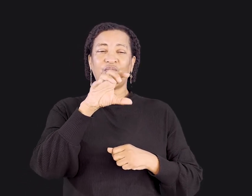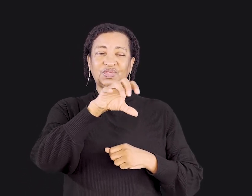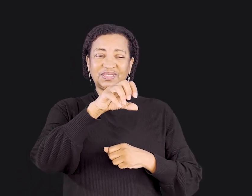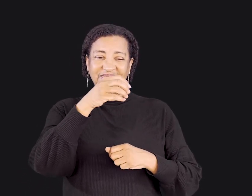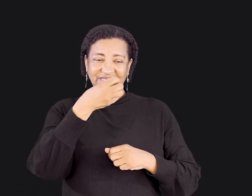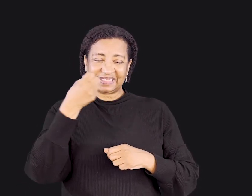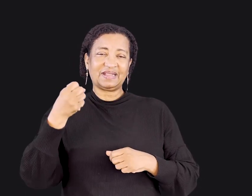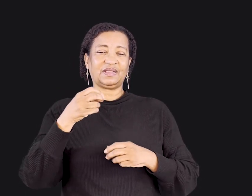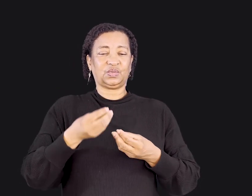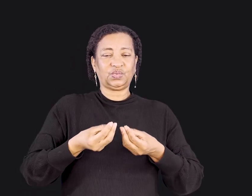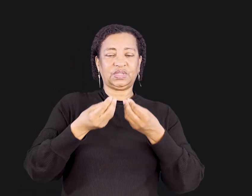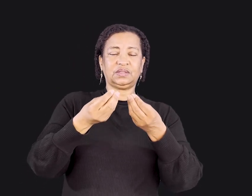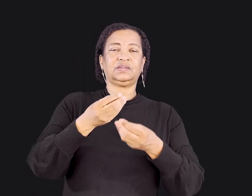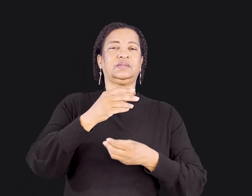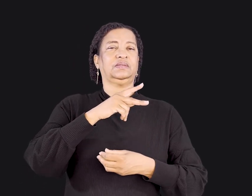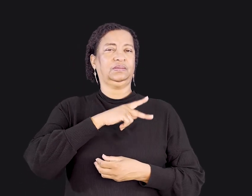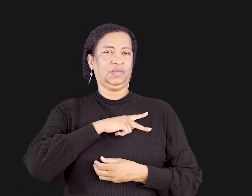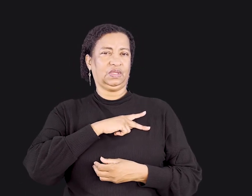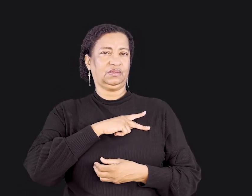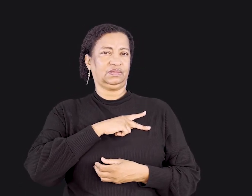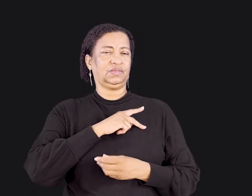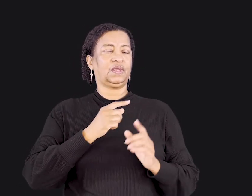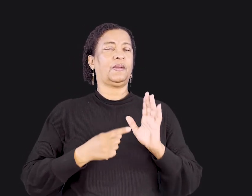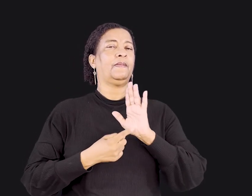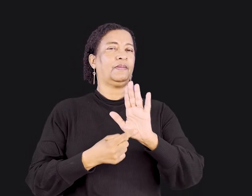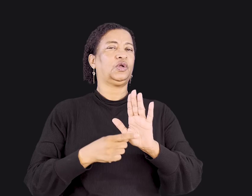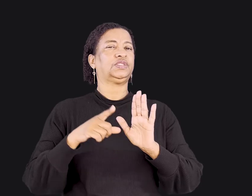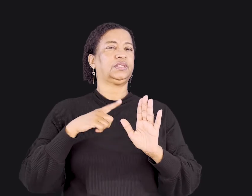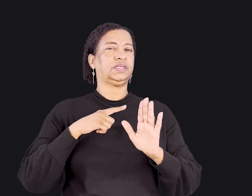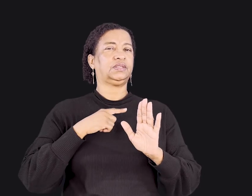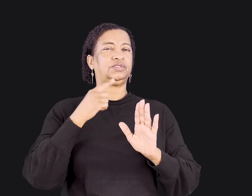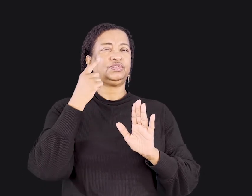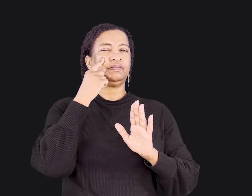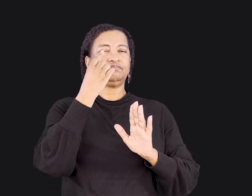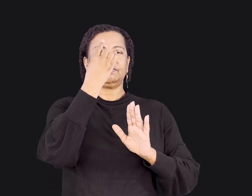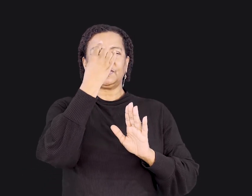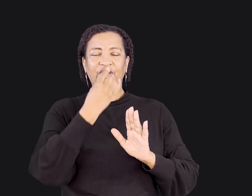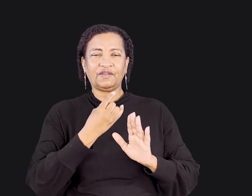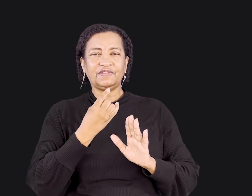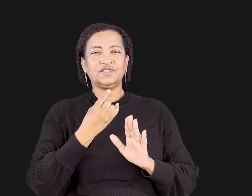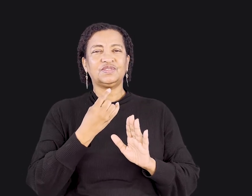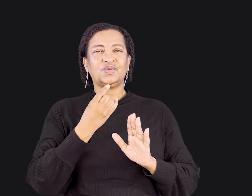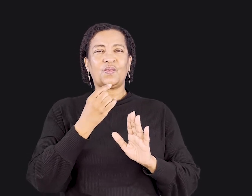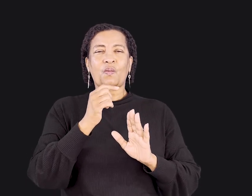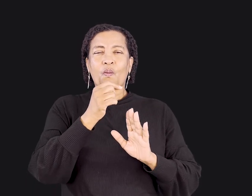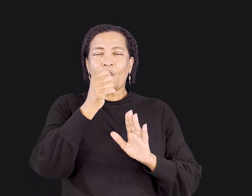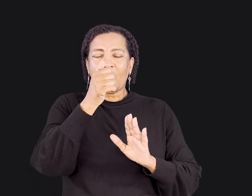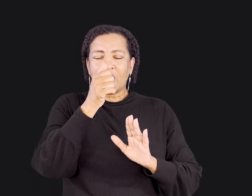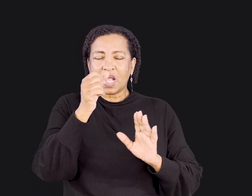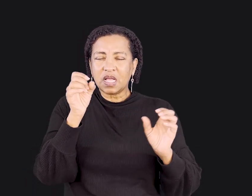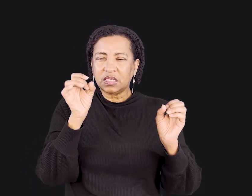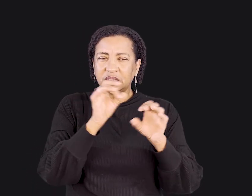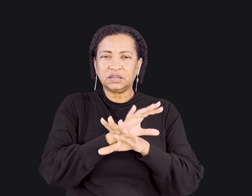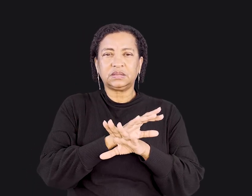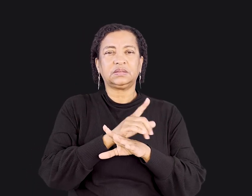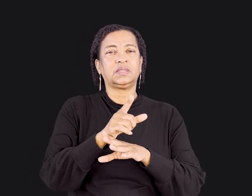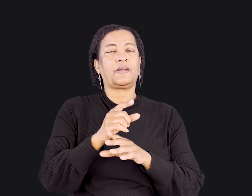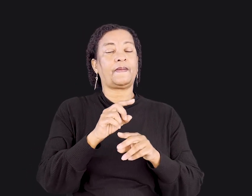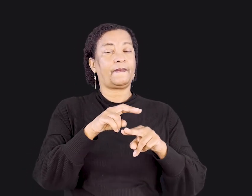dado a ele? Isso indica que Paulo tinha a visão muito debilitada, quase cegueira total. Talvez tenha sido por isso que não era